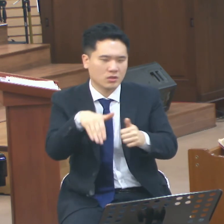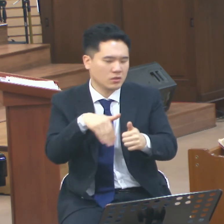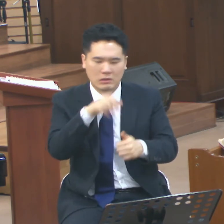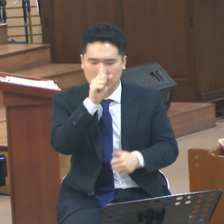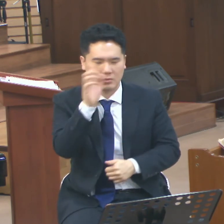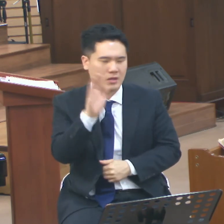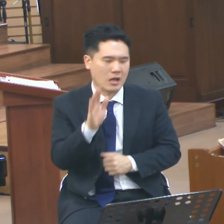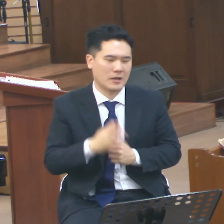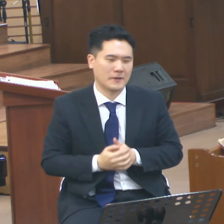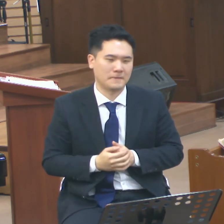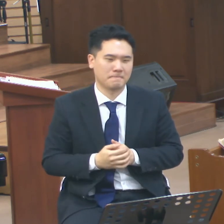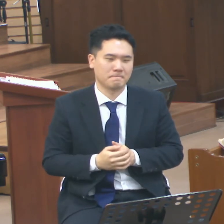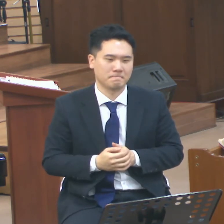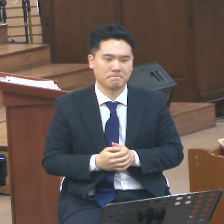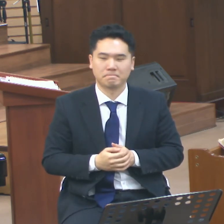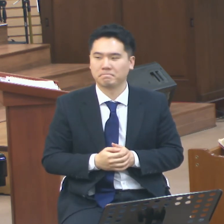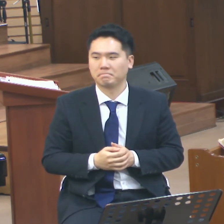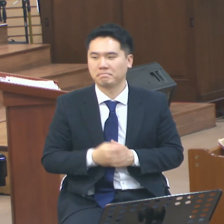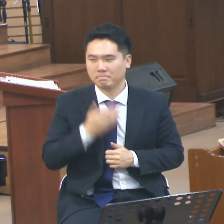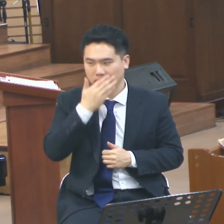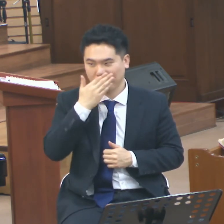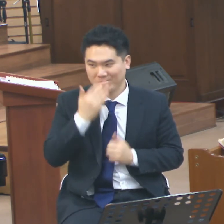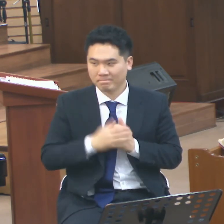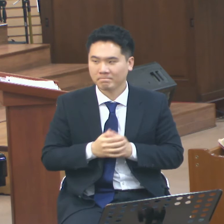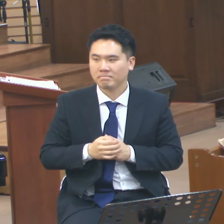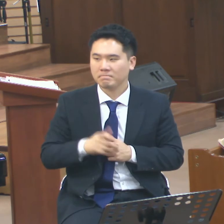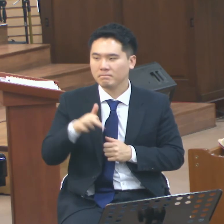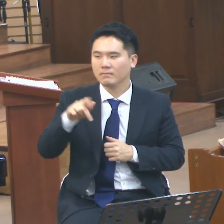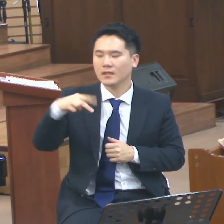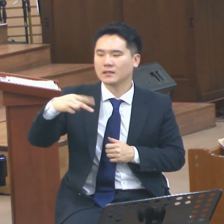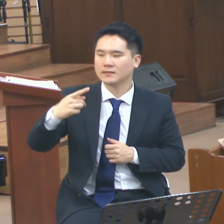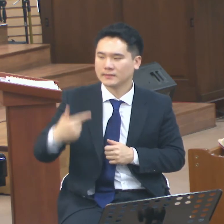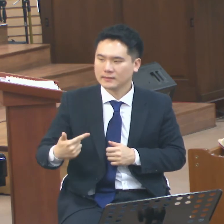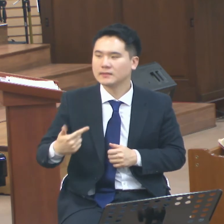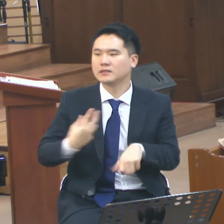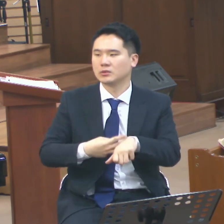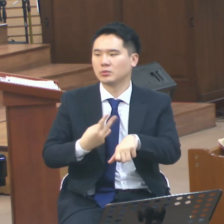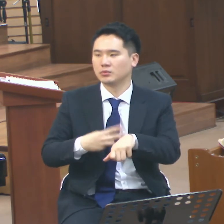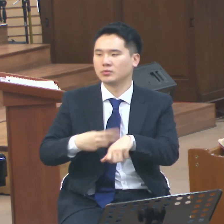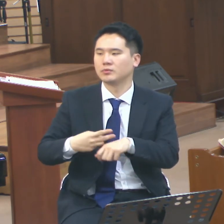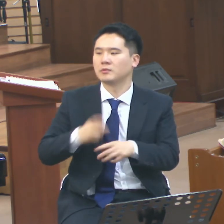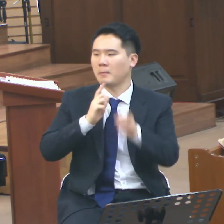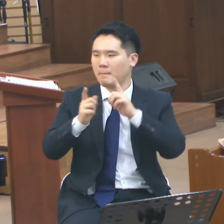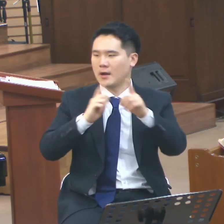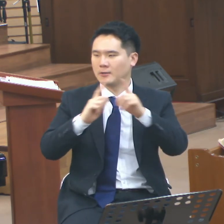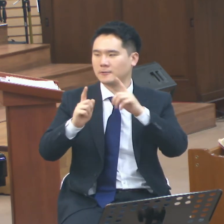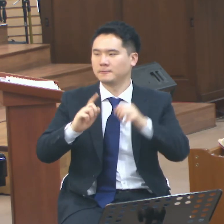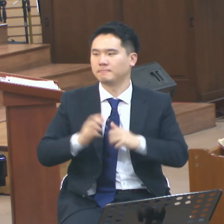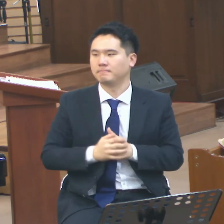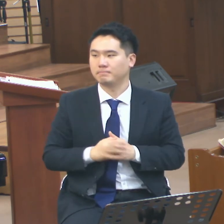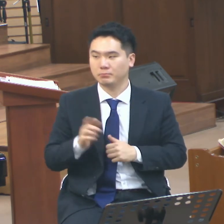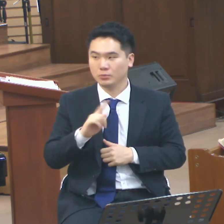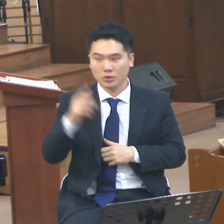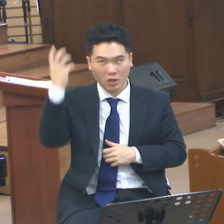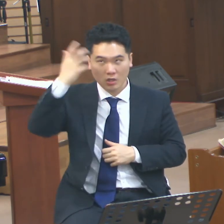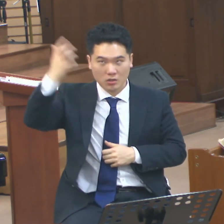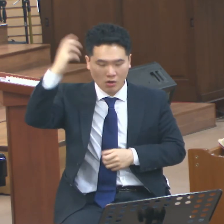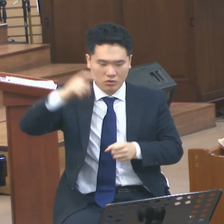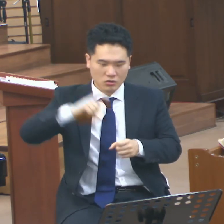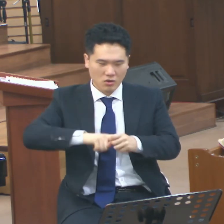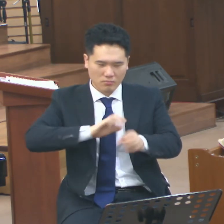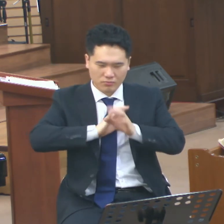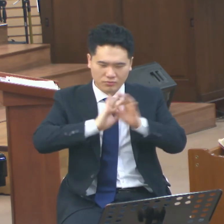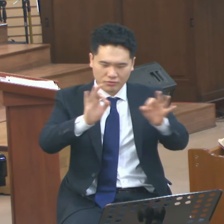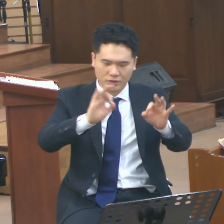D.A. 카슨이라는 교수님 계신데 신약 신학을 전공하신 분이신데 이분이 영적 부르짖음이라는 책에서 그런 얘기를